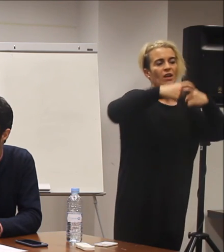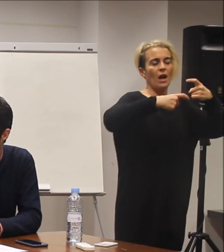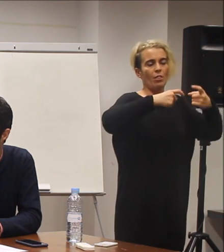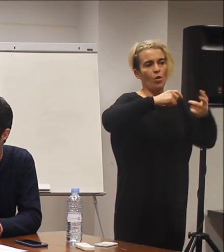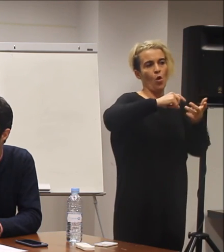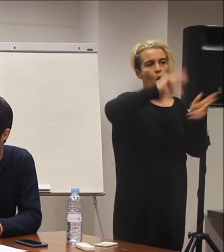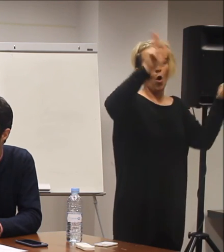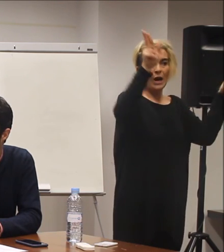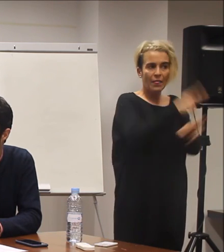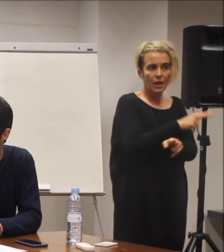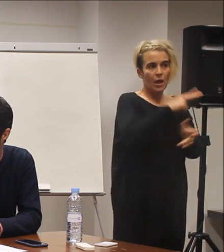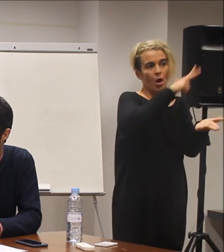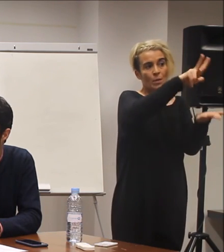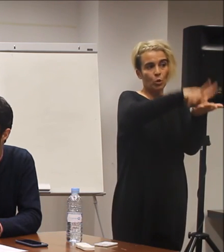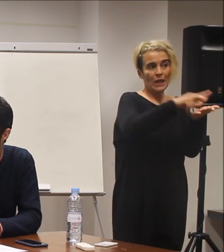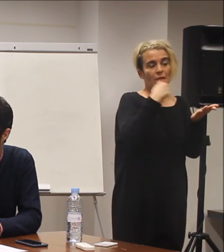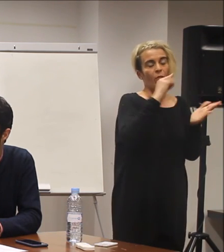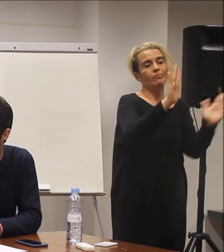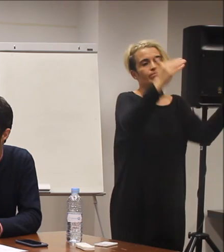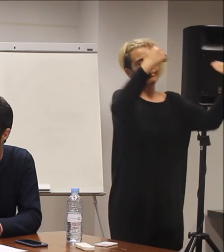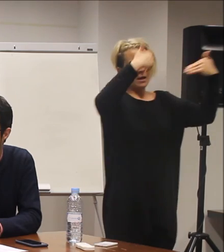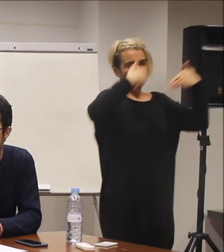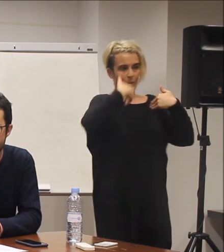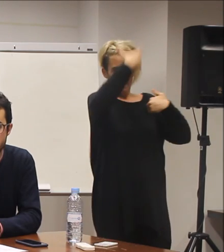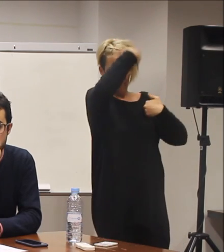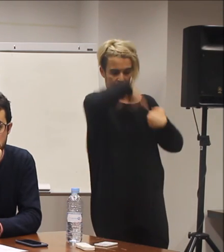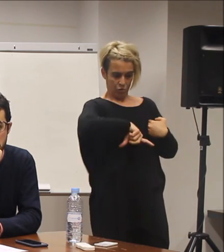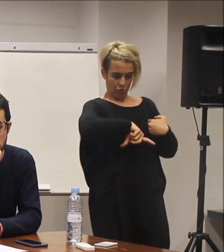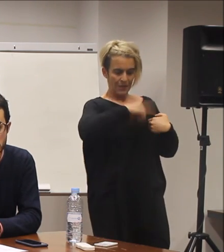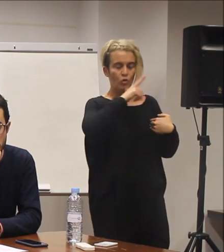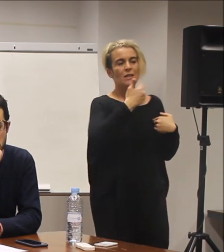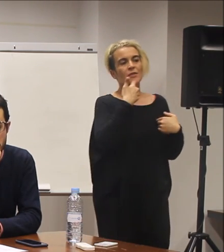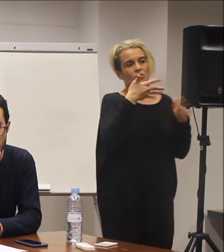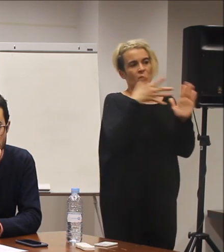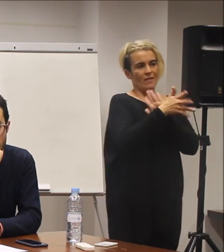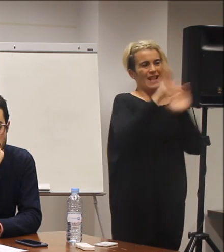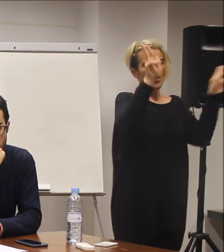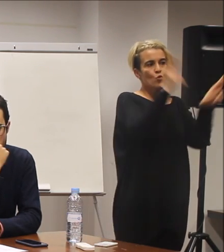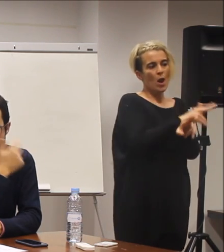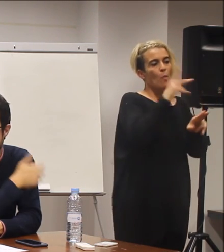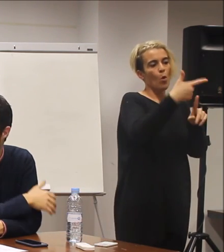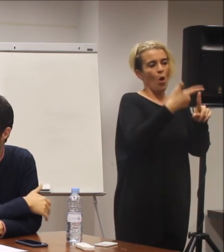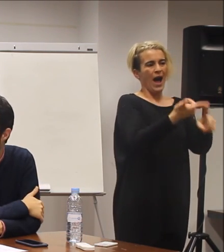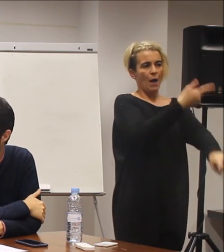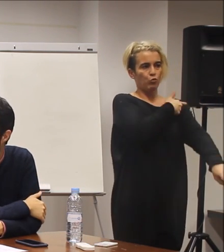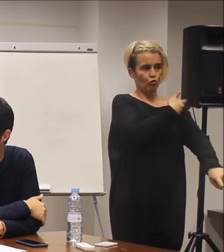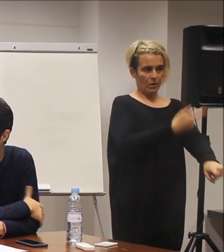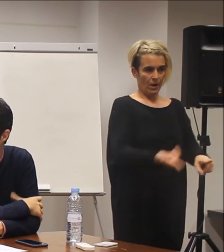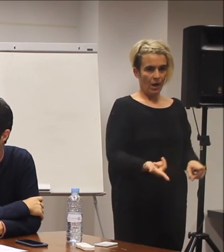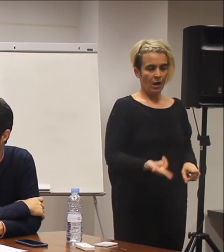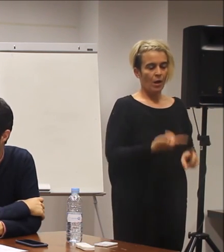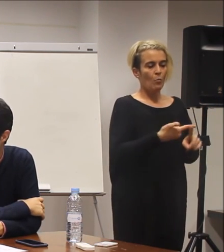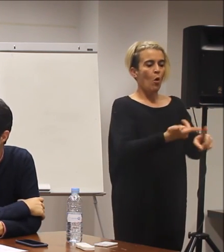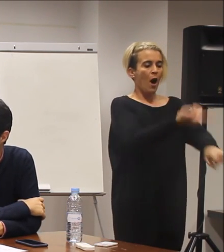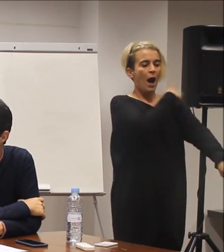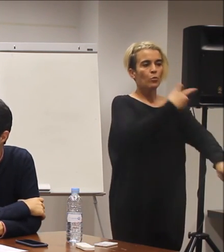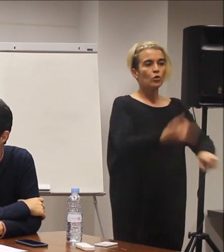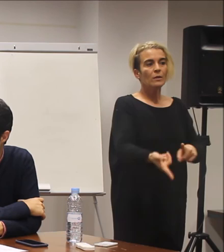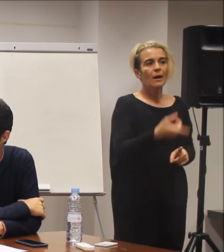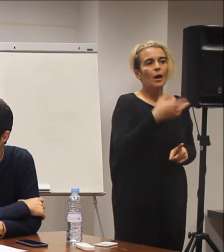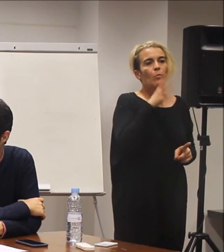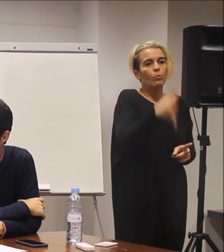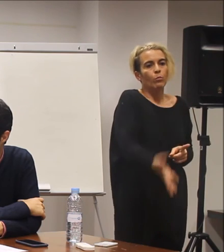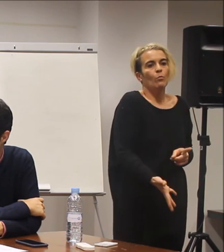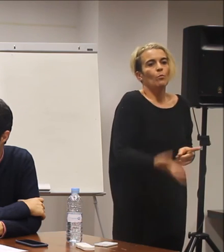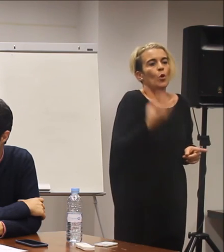las hipotecas van a cargo del consumidor es nula. Es decir, ¿por qué? Porque es abusiva. ¿Por qué? ¿Y por qué considera que es abusiva? Por lo mismo que